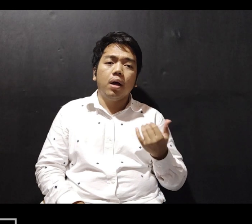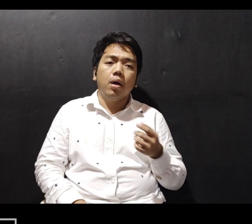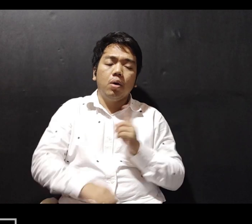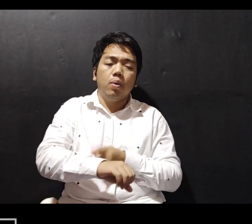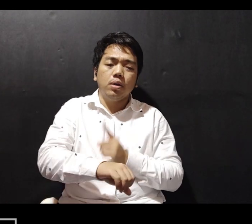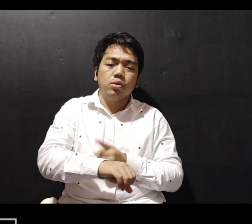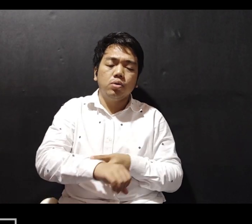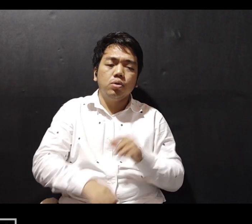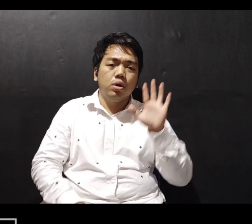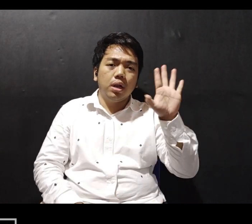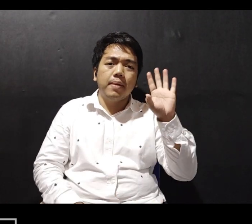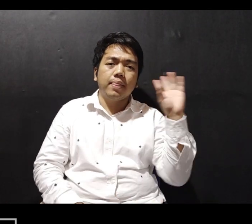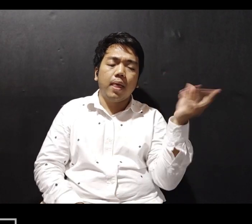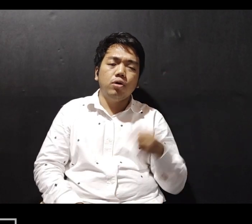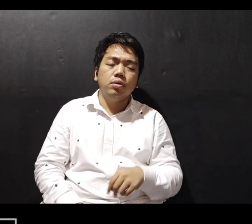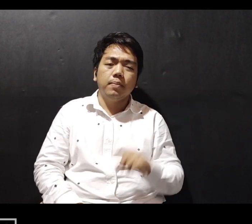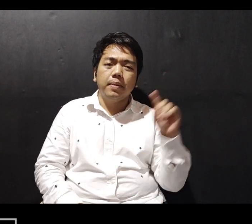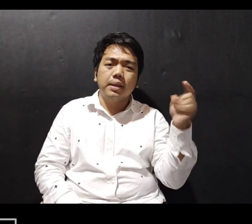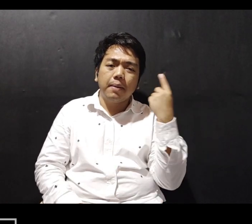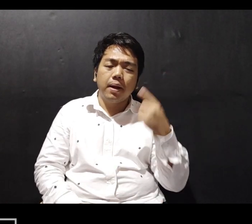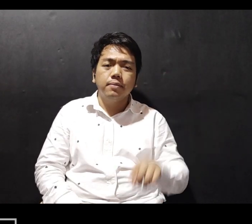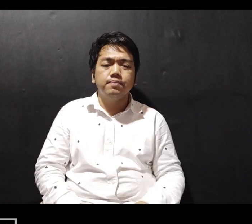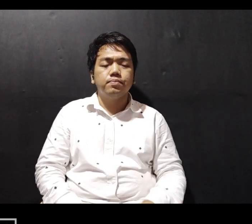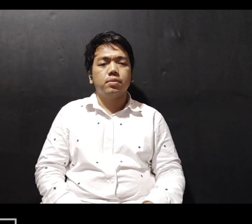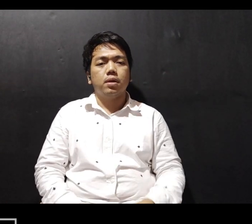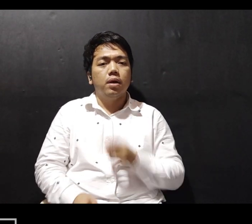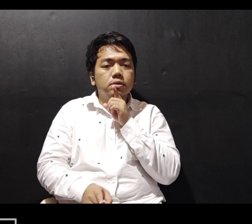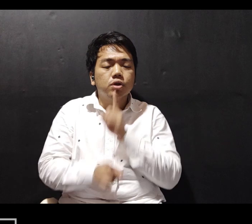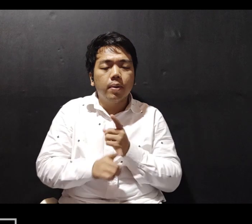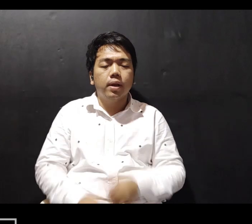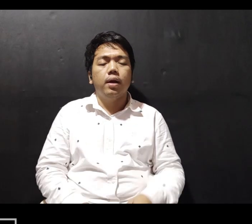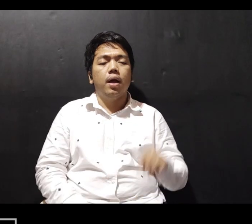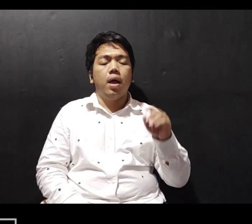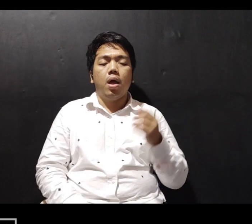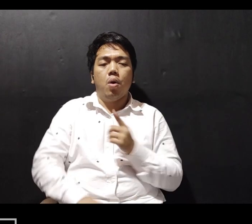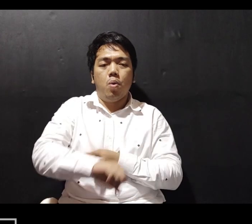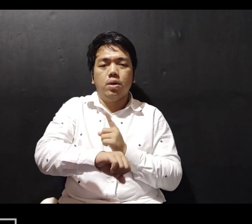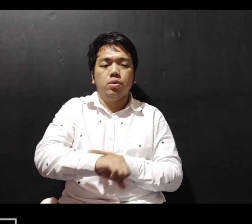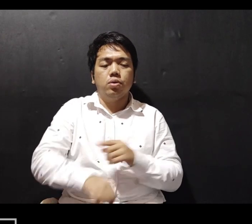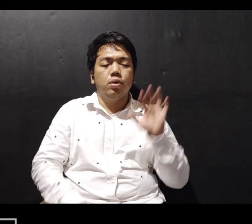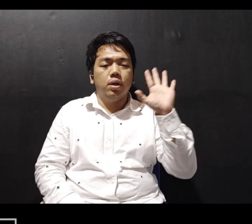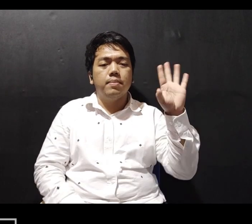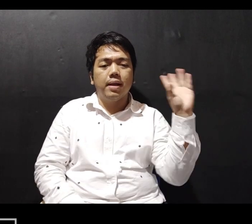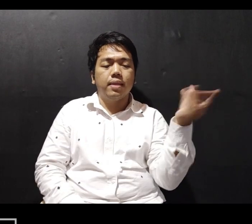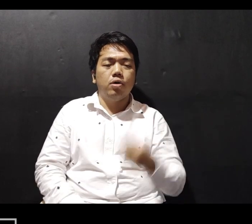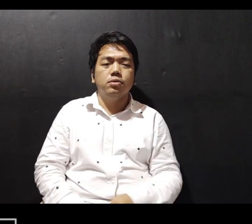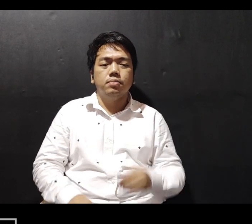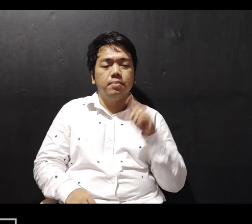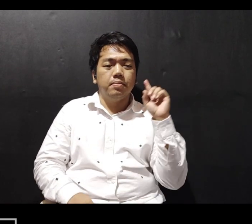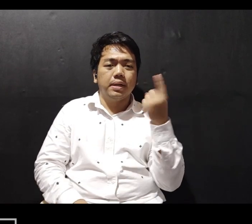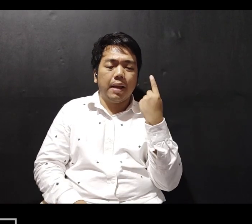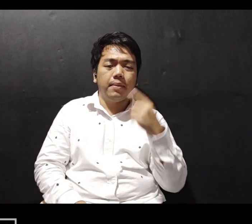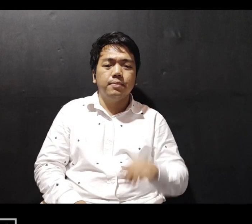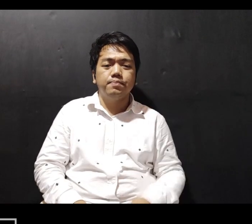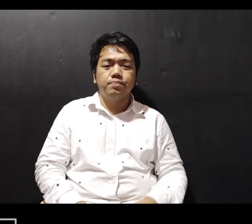itu? Jawabannya adalah pada saat 5 tahun pertama, walaupun bambu itu tidak kelihatan